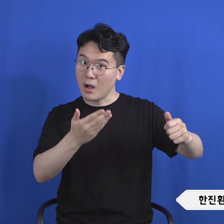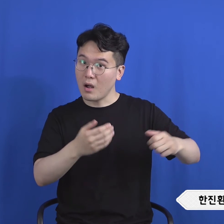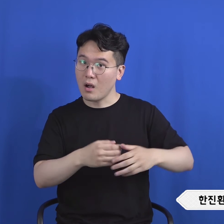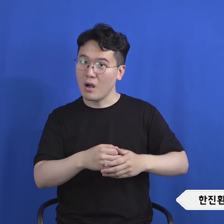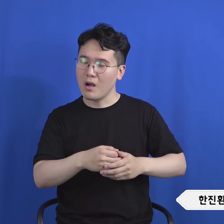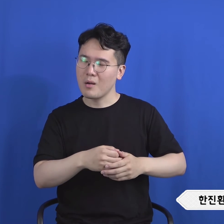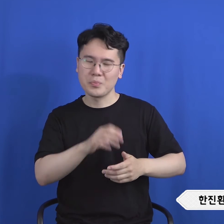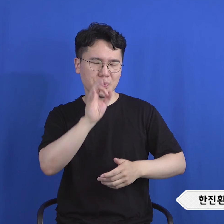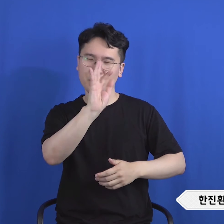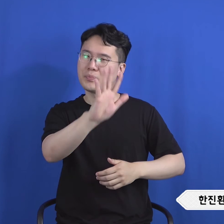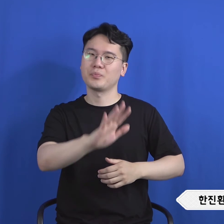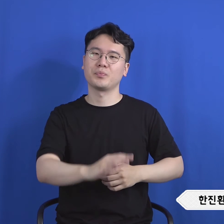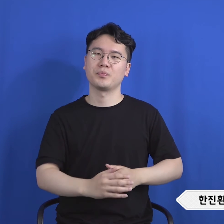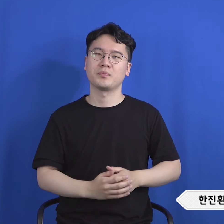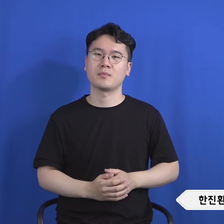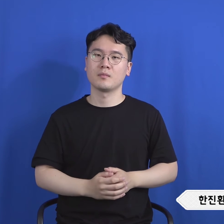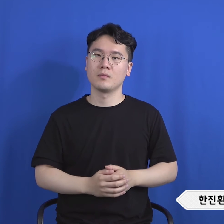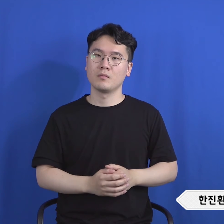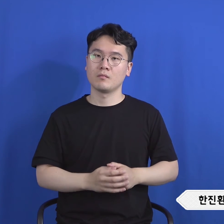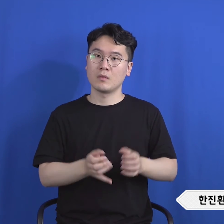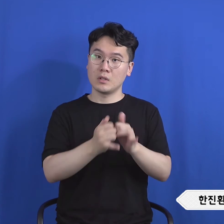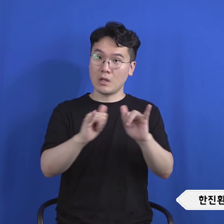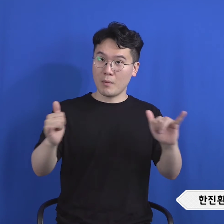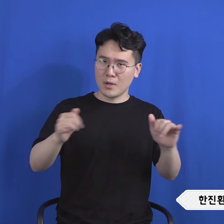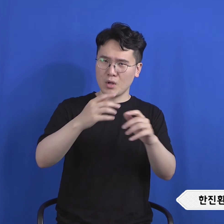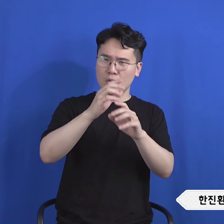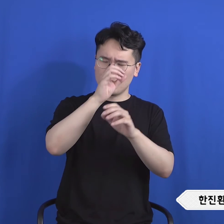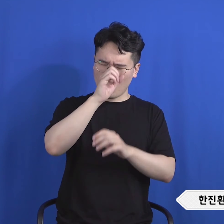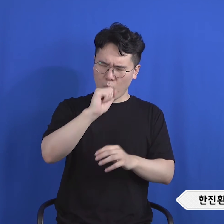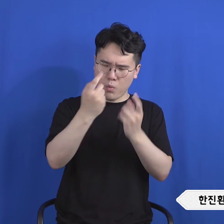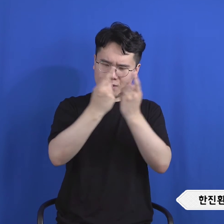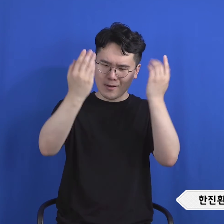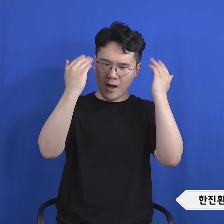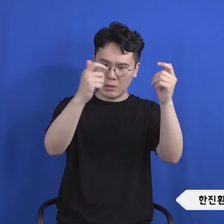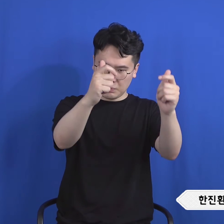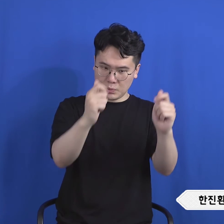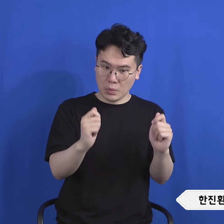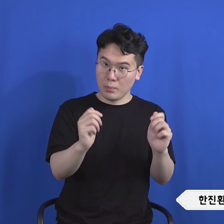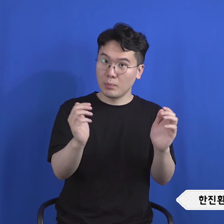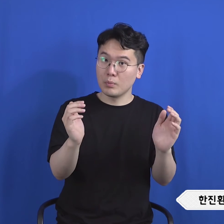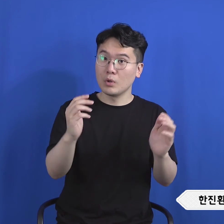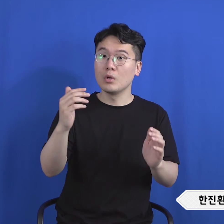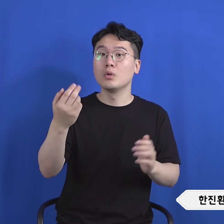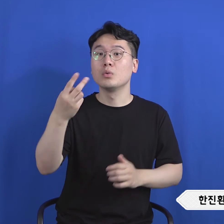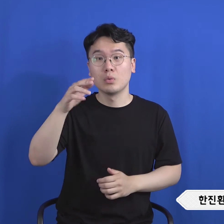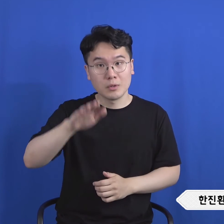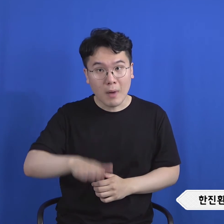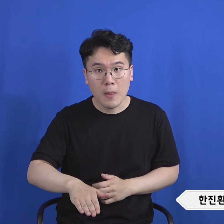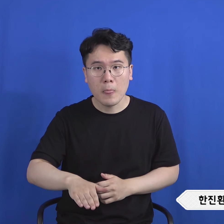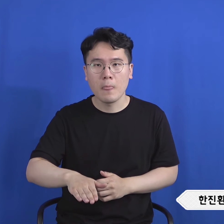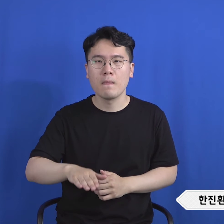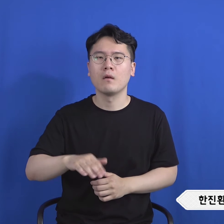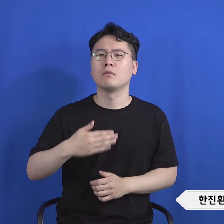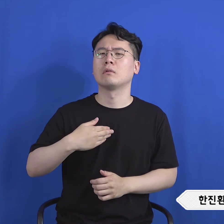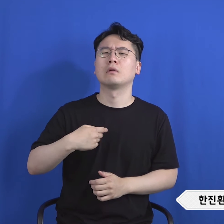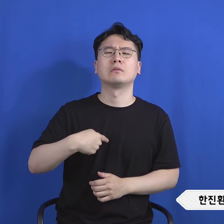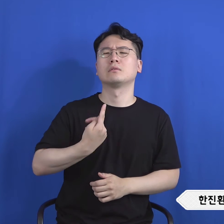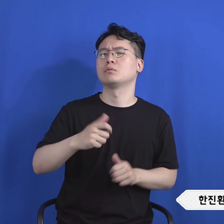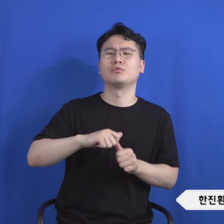사람이 온 스카이 이제 나와가지고 온 천하를 얻어도 자기 생명을 구원하지 못하면 무슨 소용이